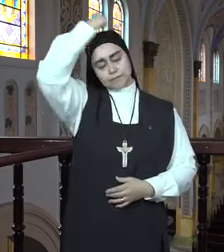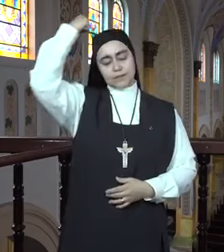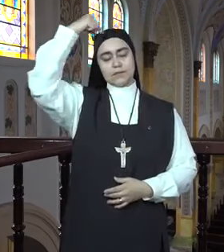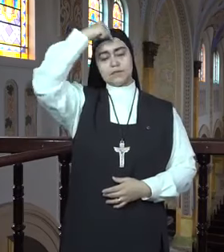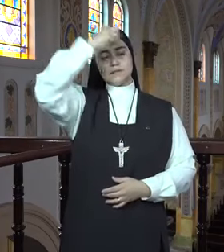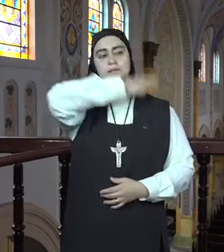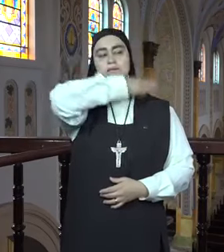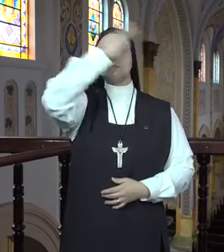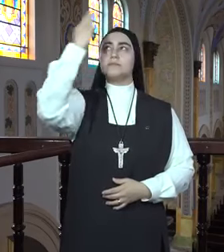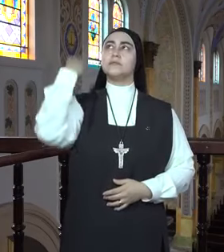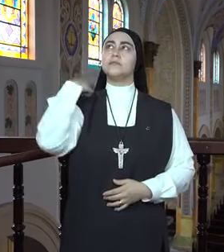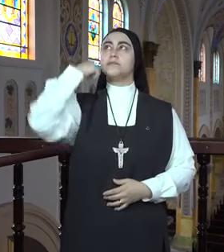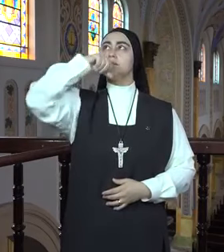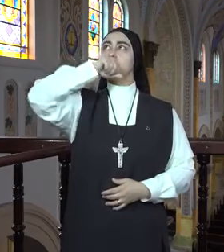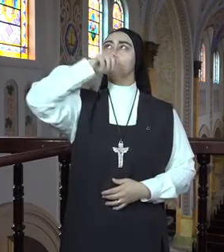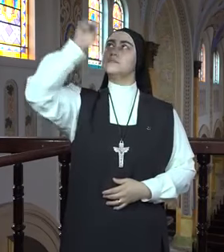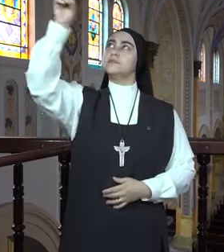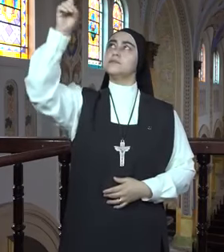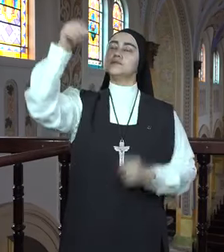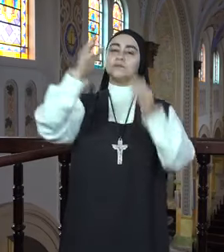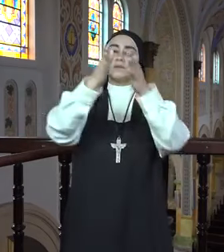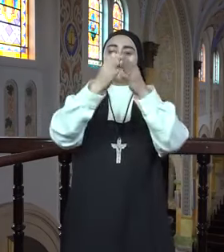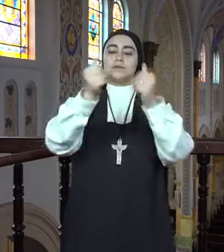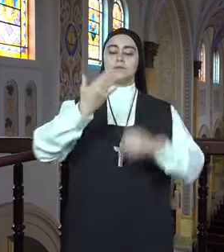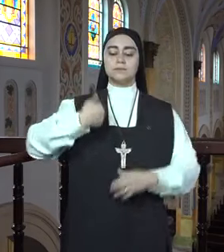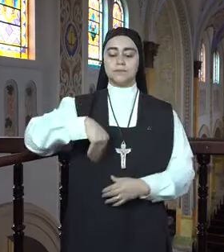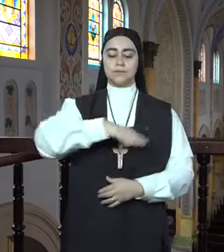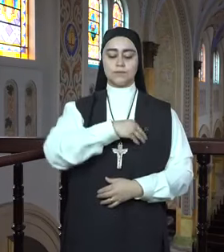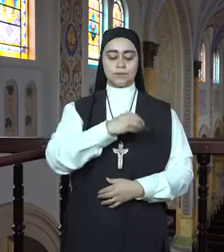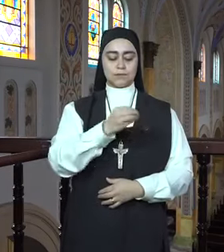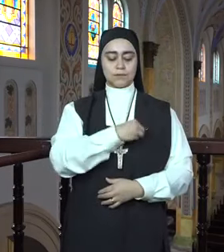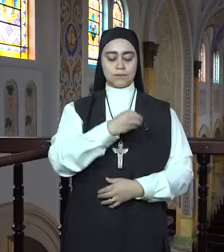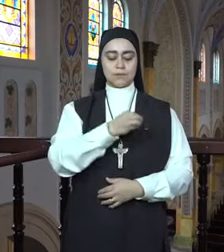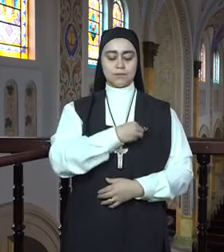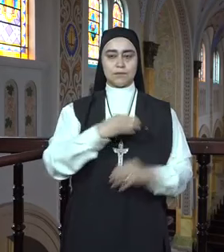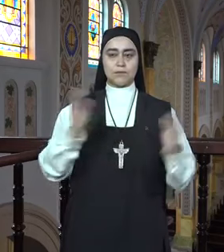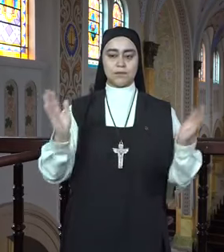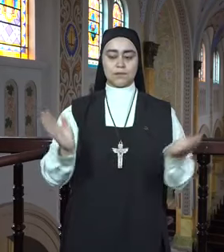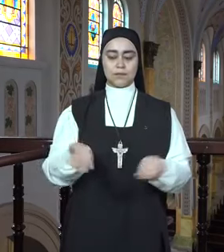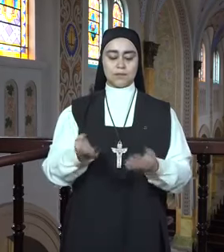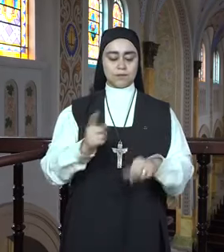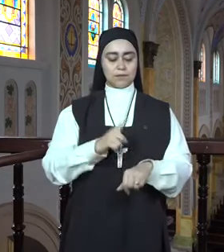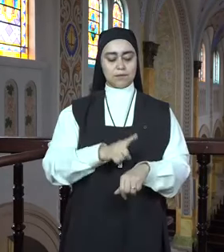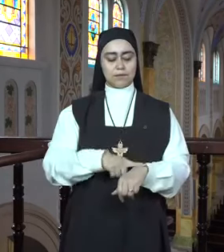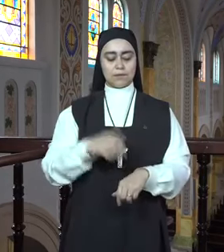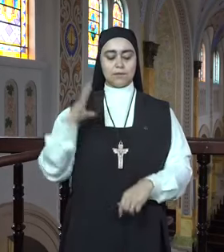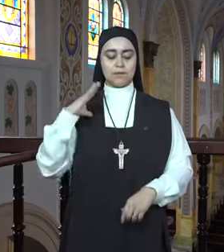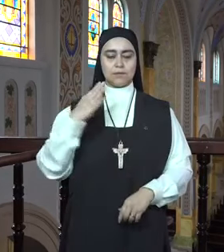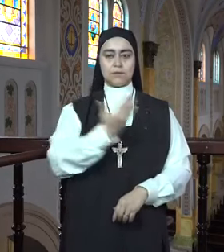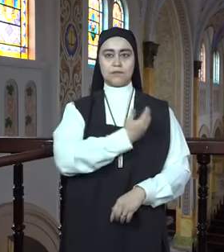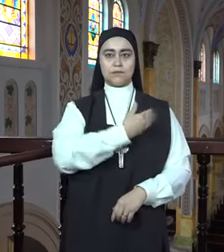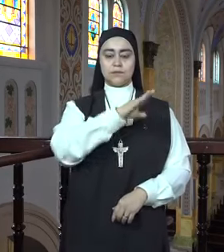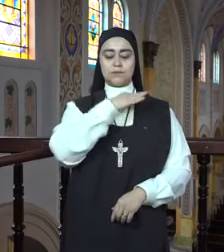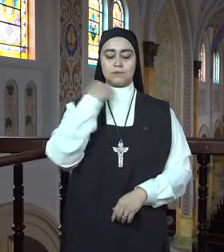Jesus. Santa Maria, Mãe de Deus, rogai por nós, pecadores, agora e na hora